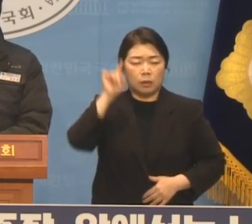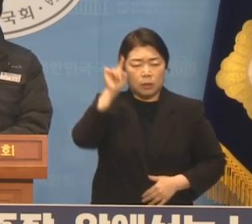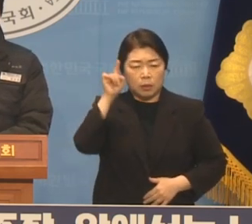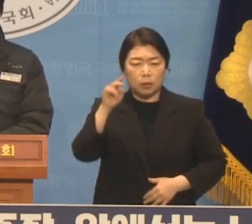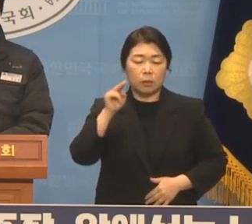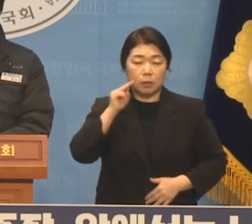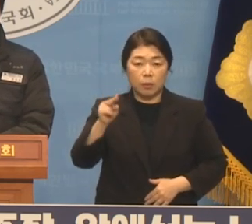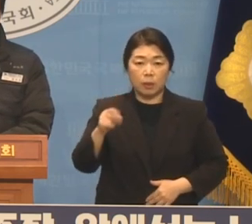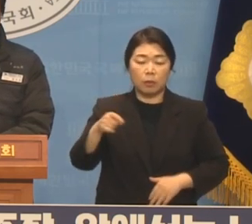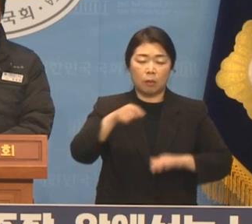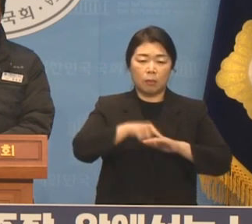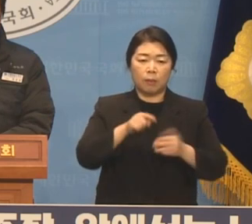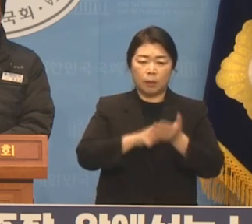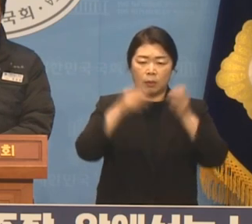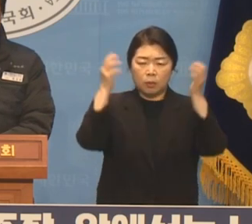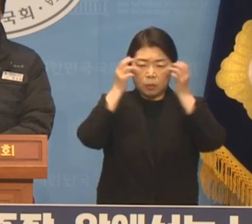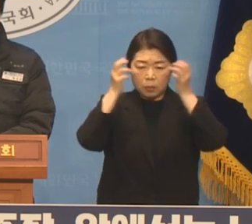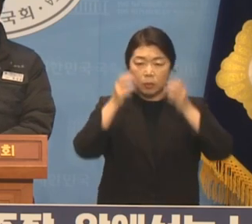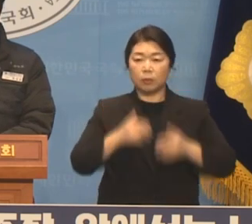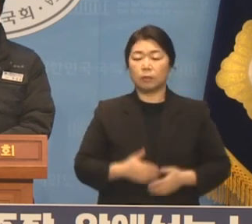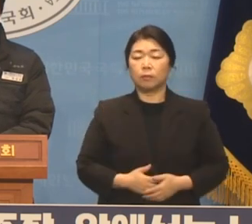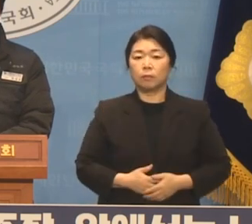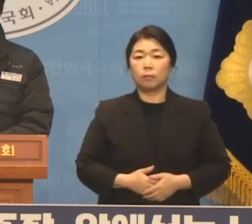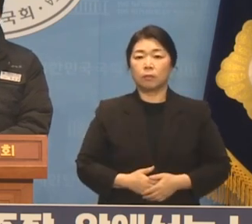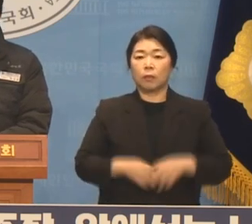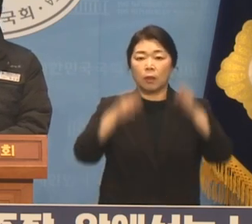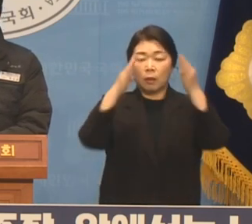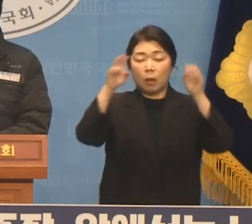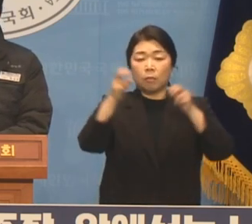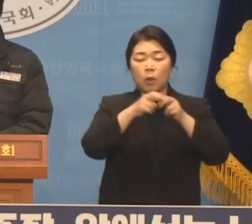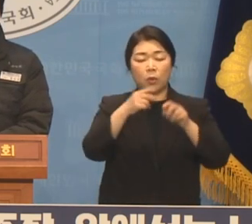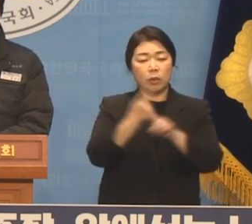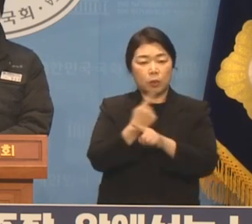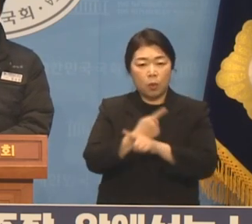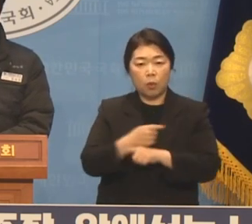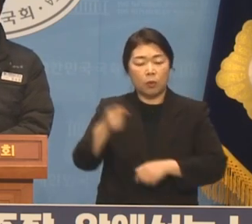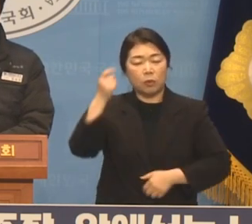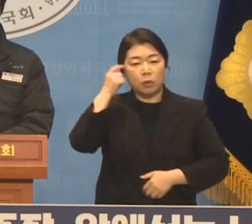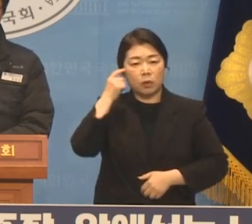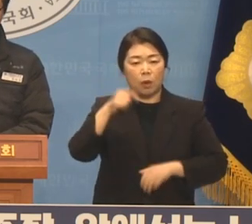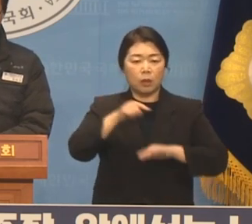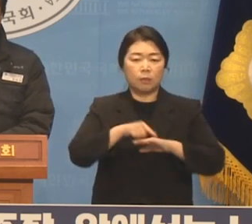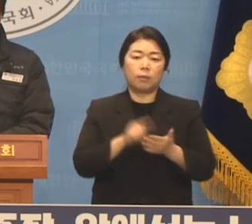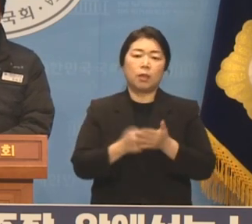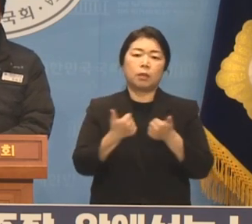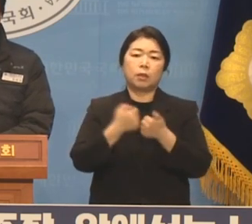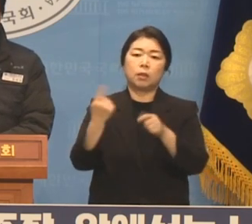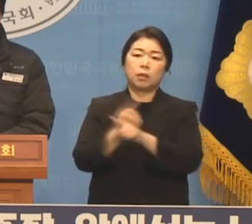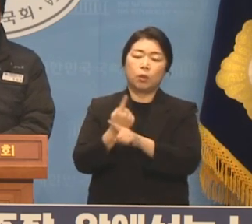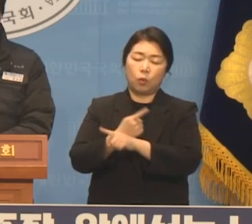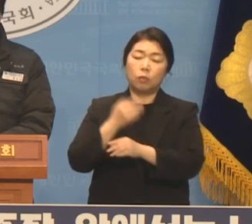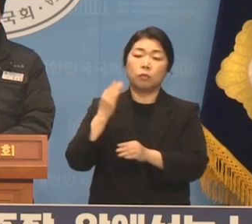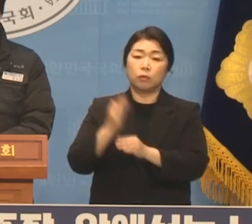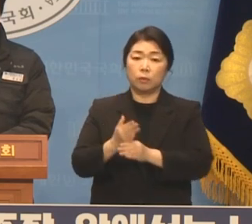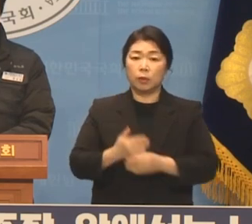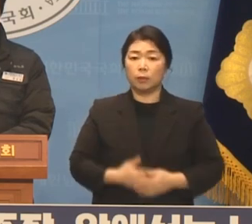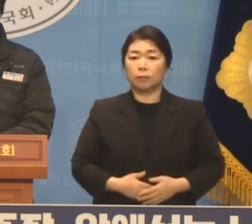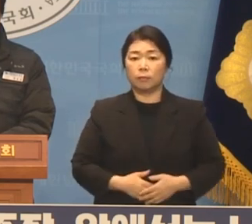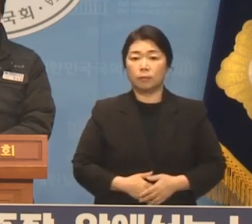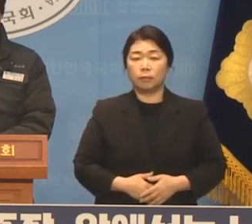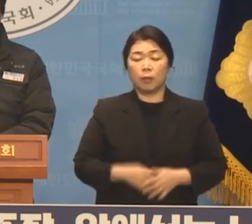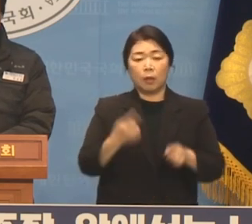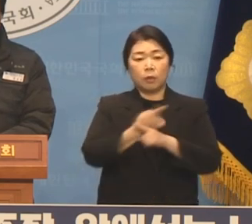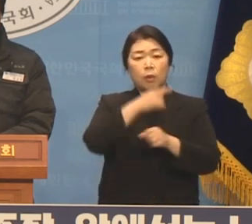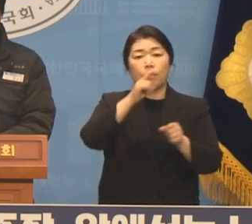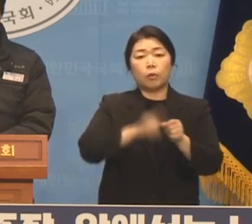스트레스와 심리적 고통으로 대학병원 치료와 정신과 심리치료를 받고 있으며 치료